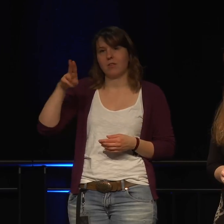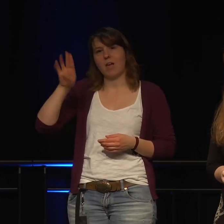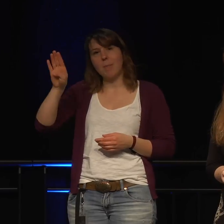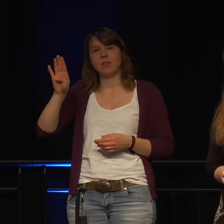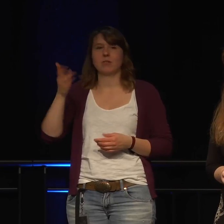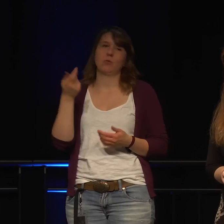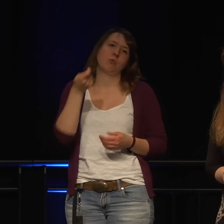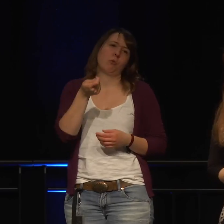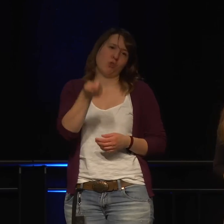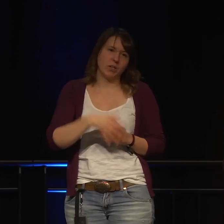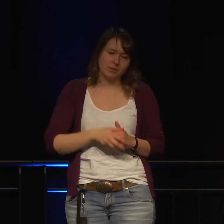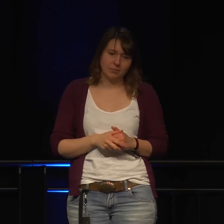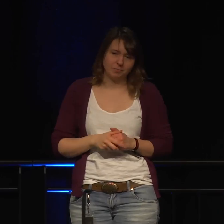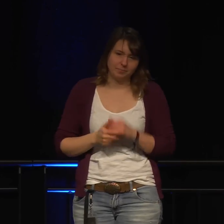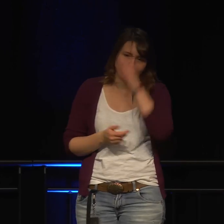soportando el proyecto.